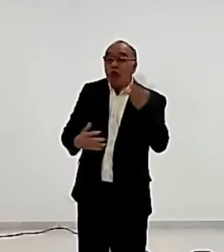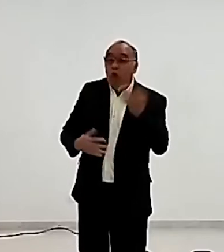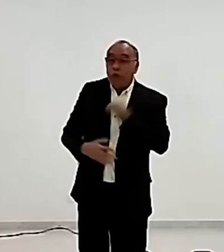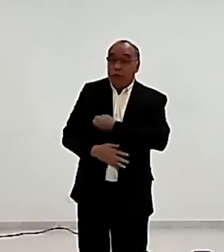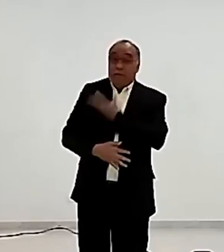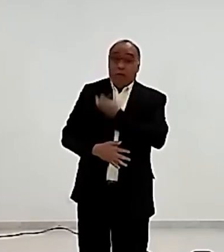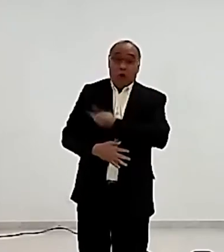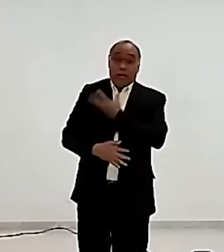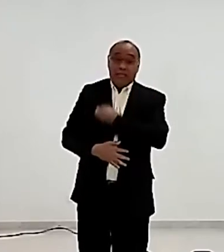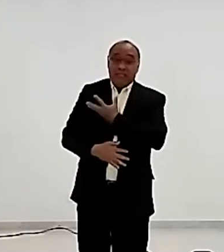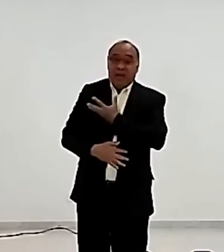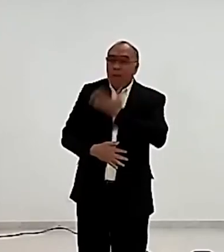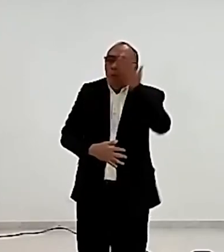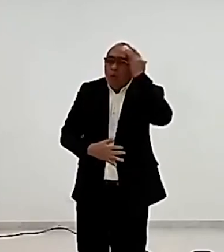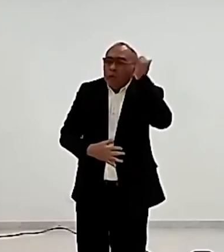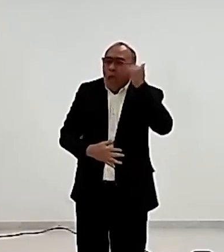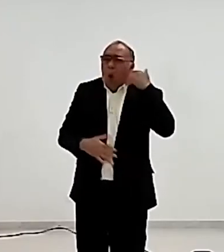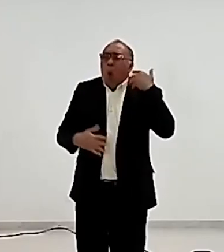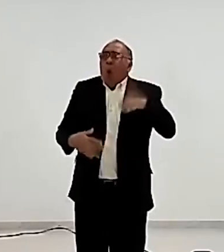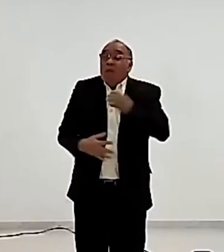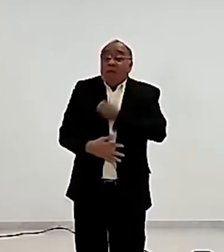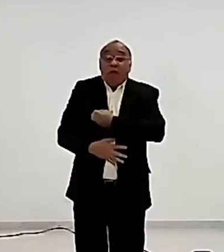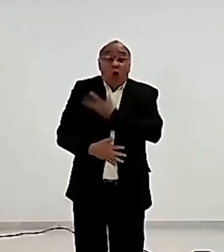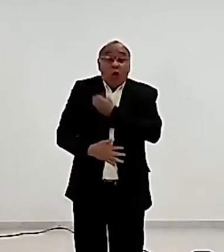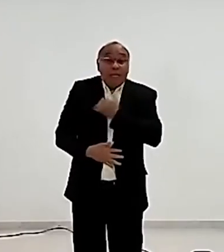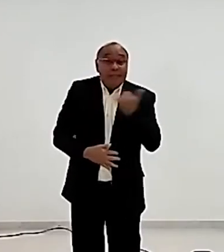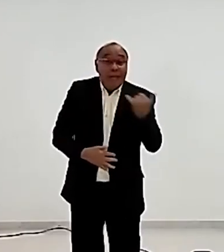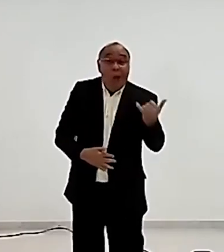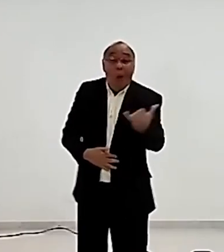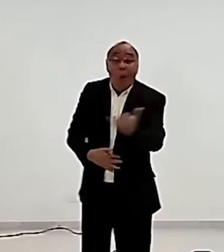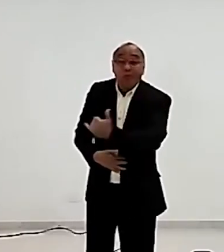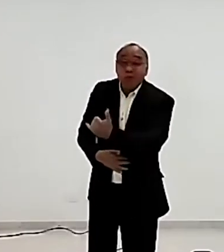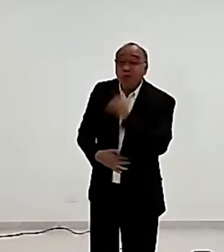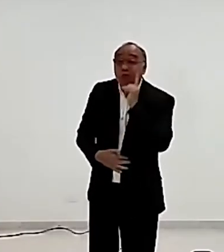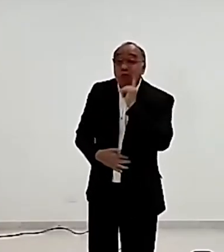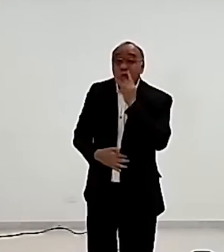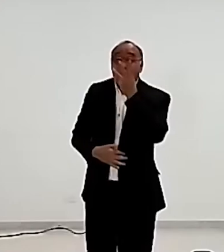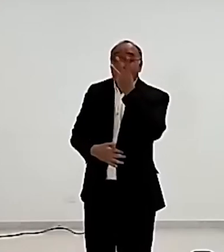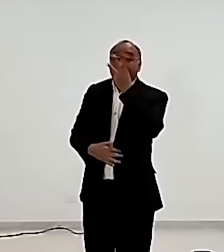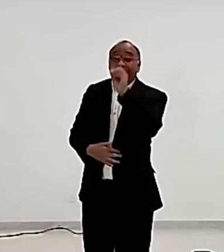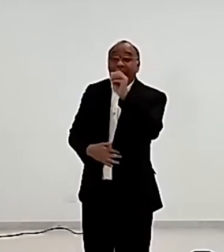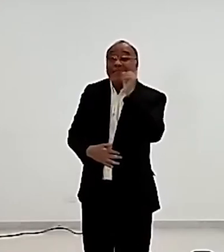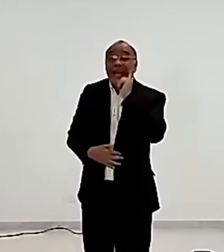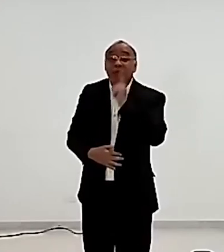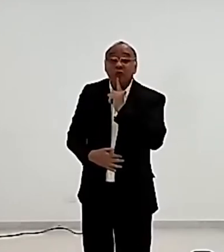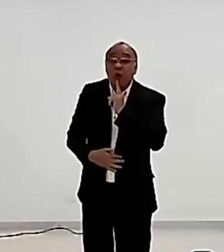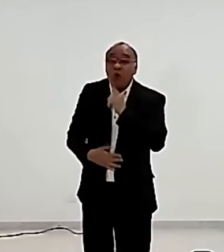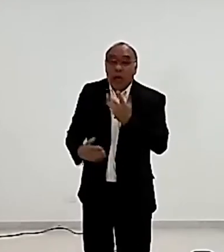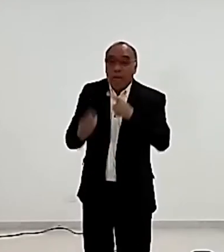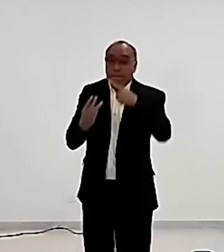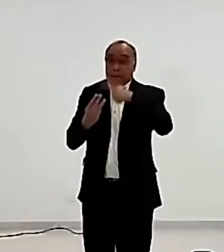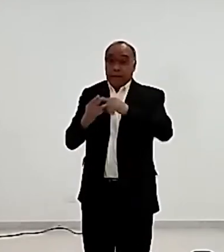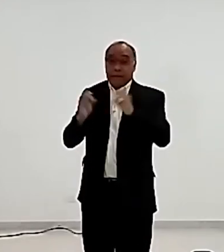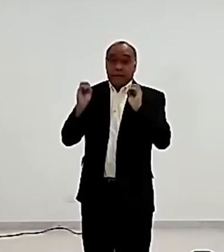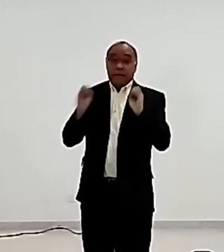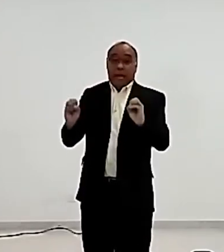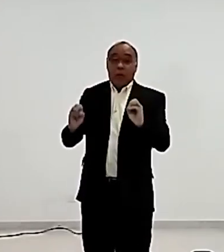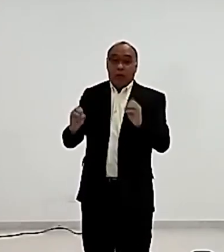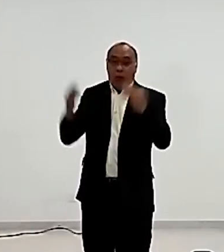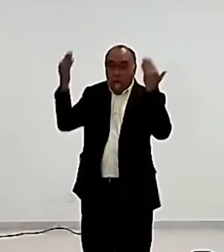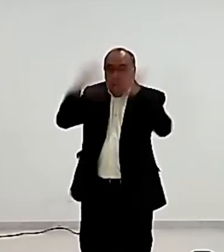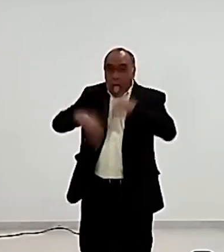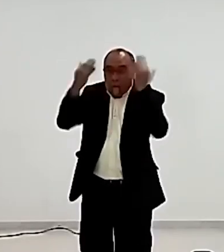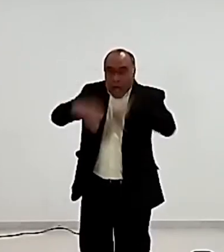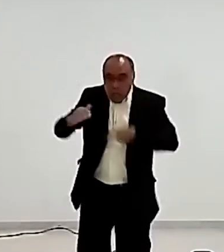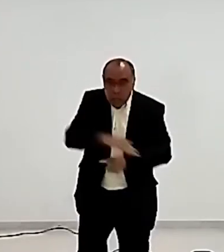ya nosotros para el día de hoy tenemos más de 20 personas que vinieron de florencia caquetá y que ya han